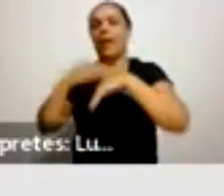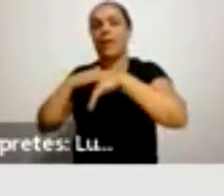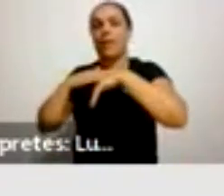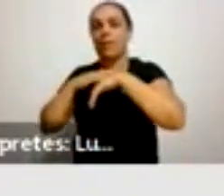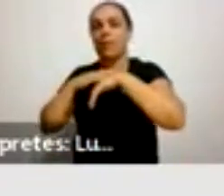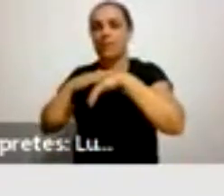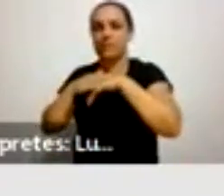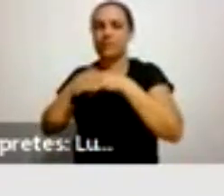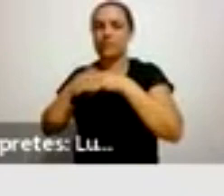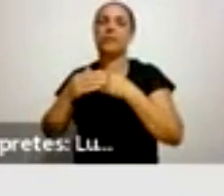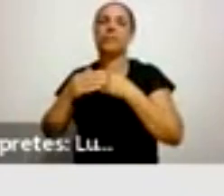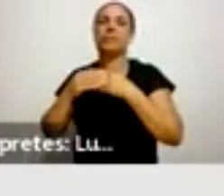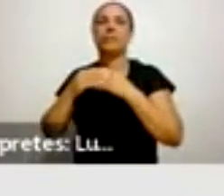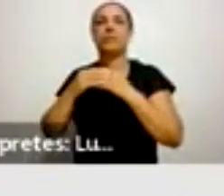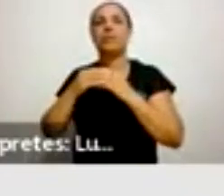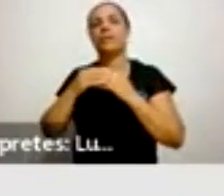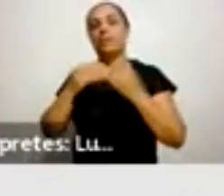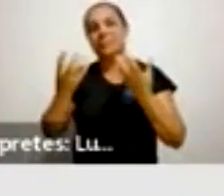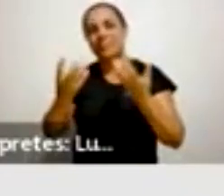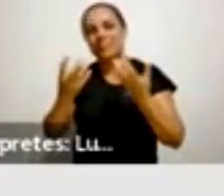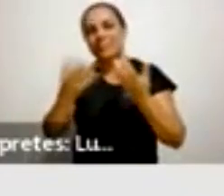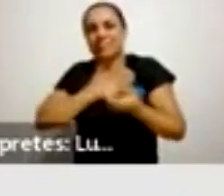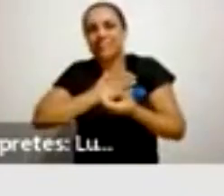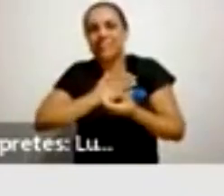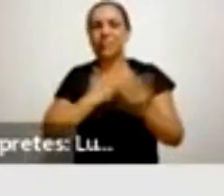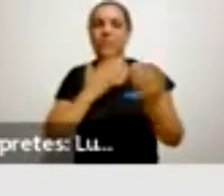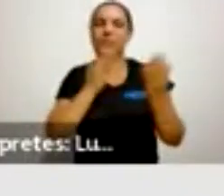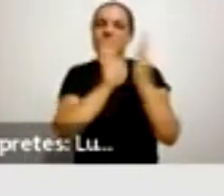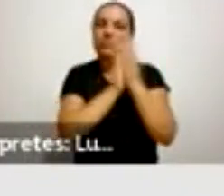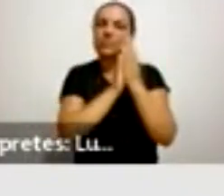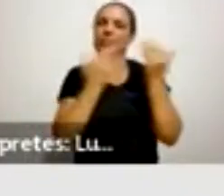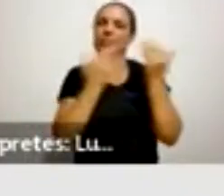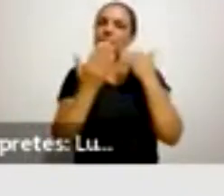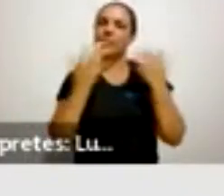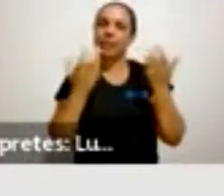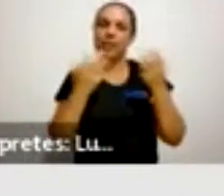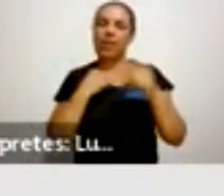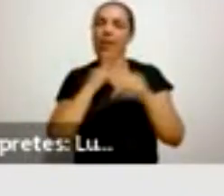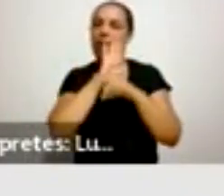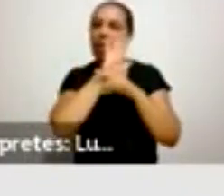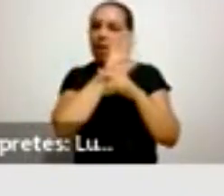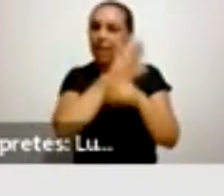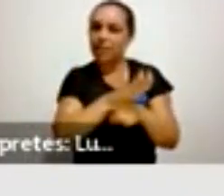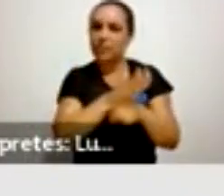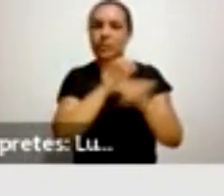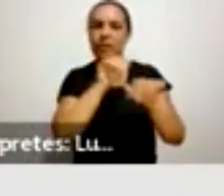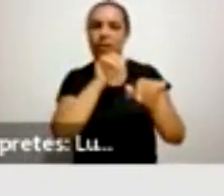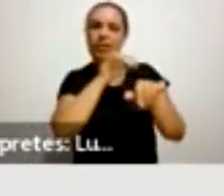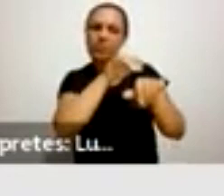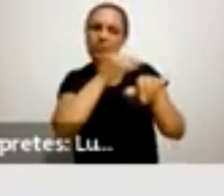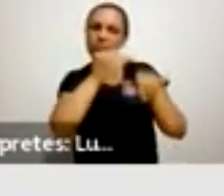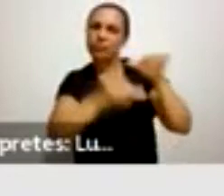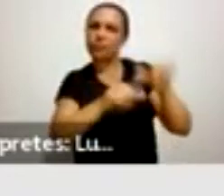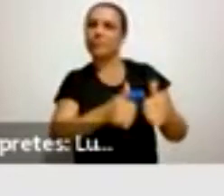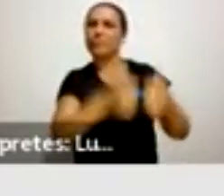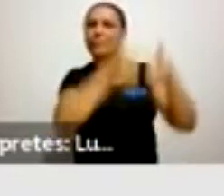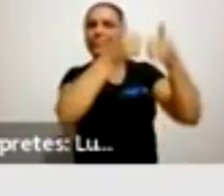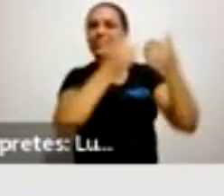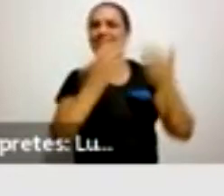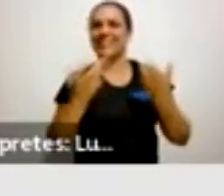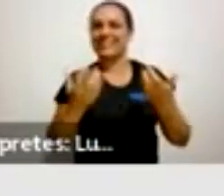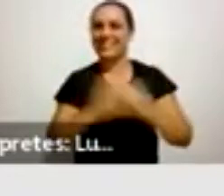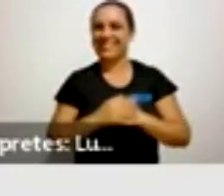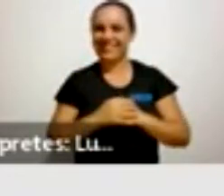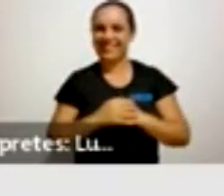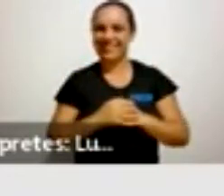Então, isso realmente é muito satisfatório para mim, poder ajudar as pessoas a ter melhor qualidade de vida e saúde. Então, esse site meu,